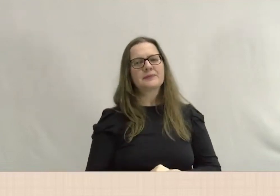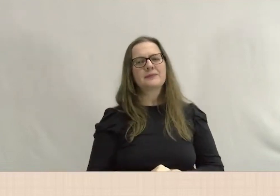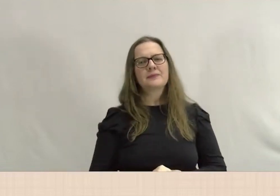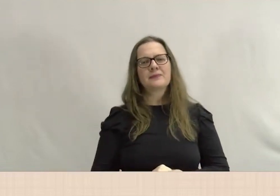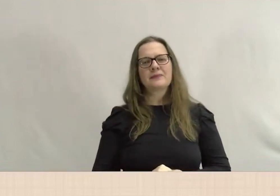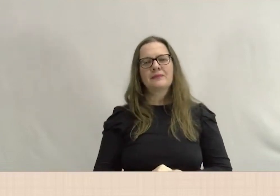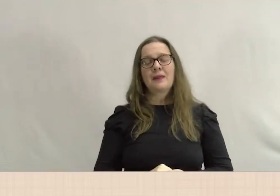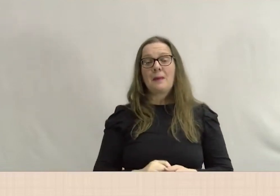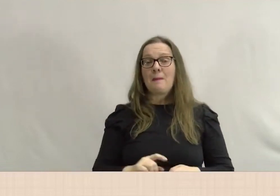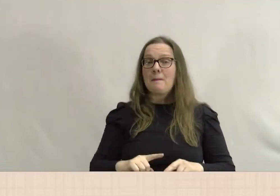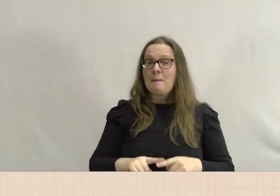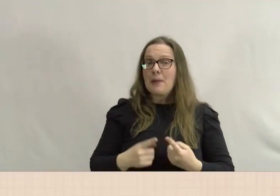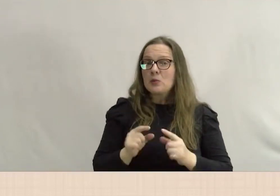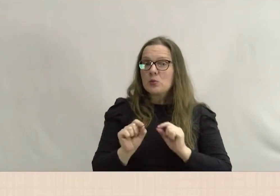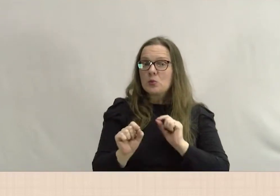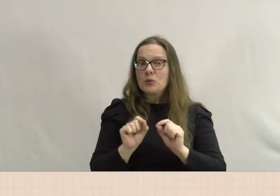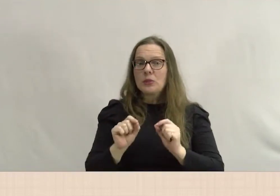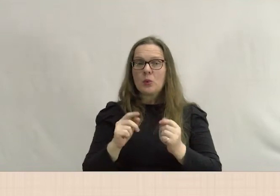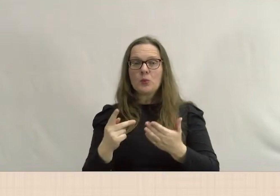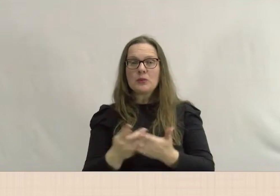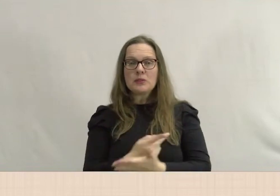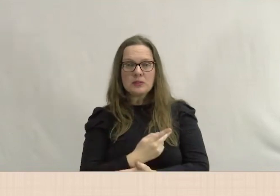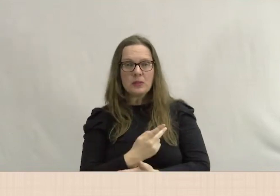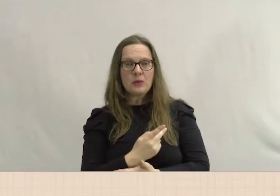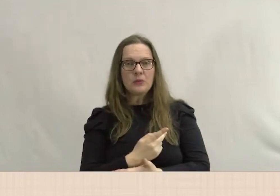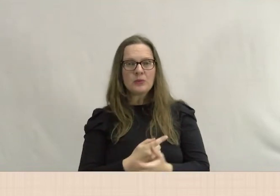entrou o diabo.